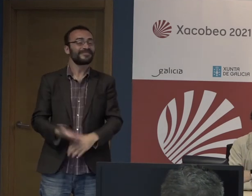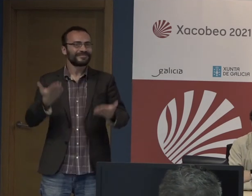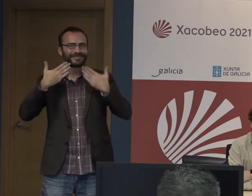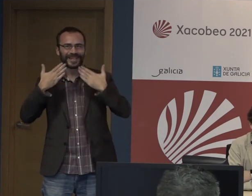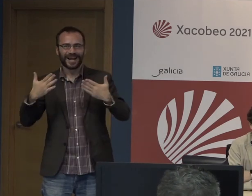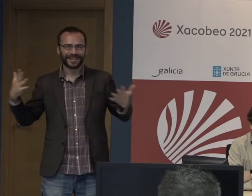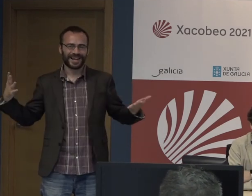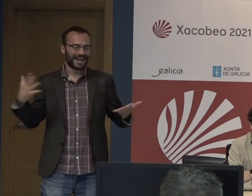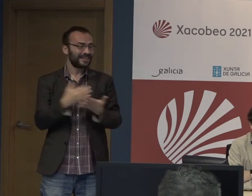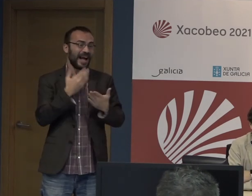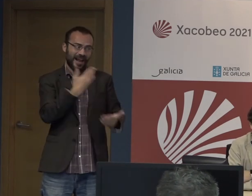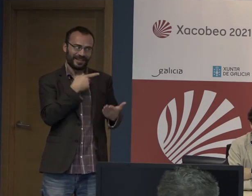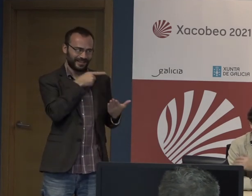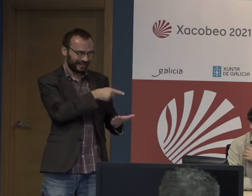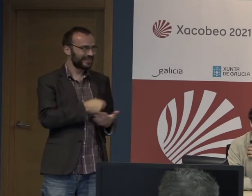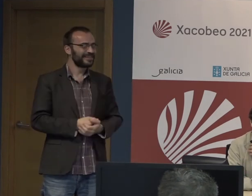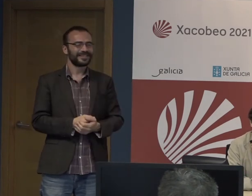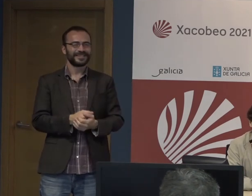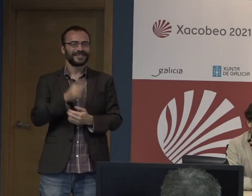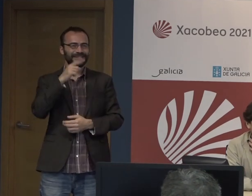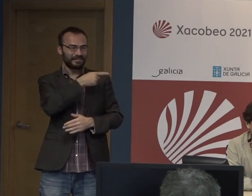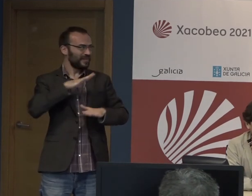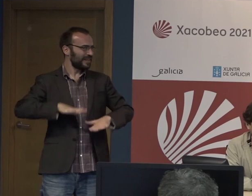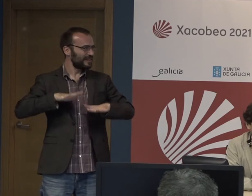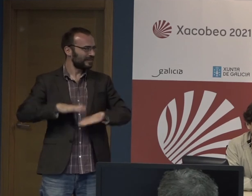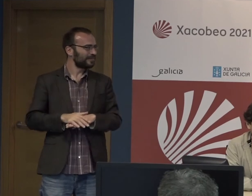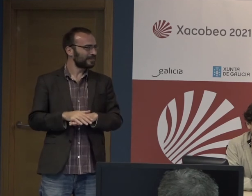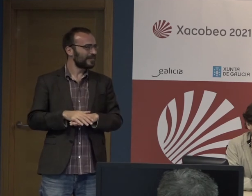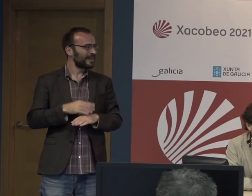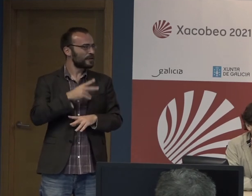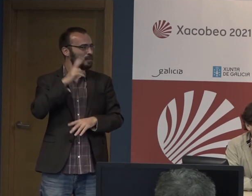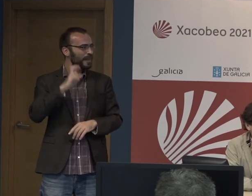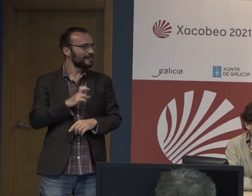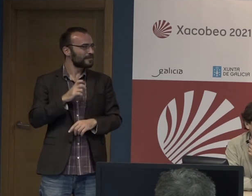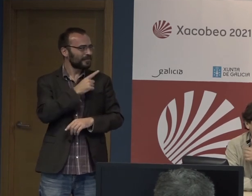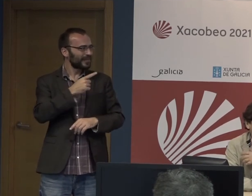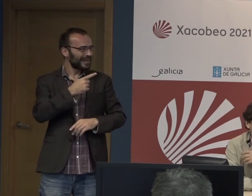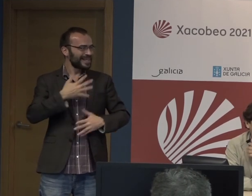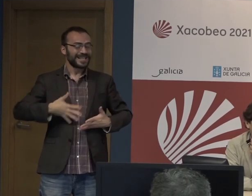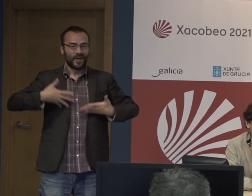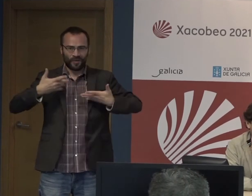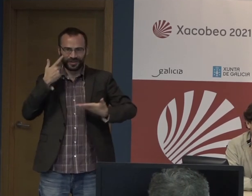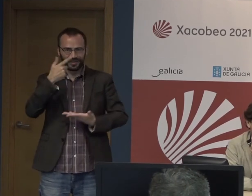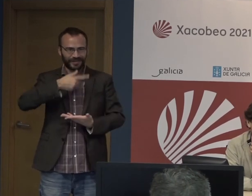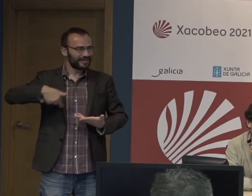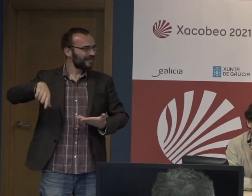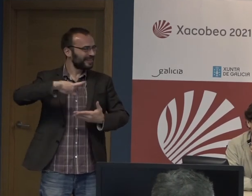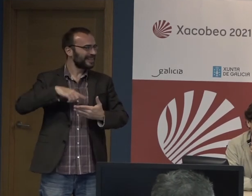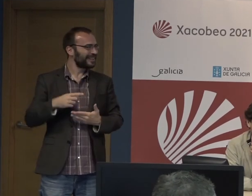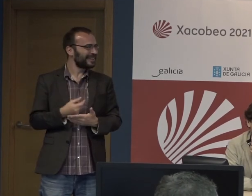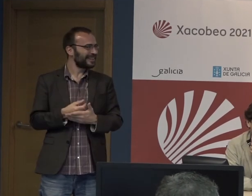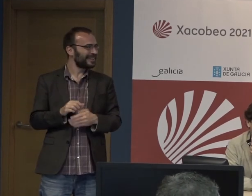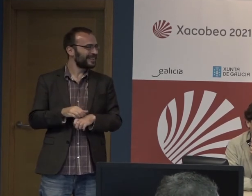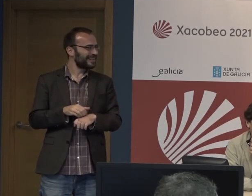Muchas gracias a ti por haber estado aquí y por haber visto la ilusión y además estás justo en el medio, bueno,